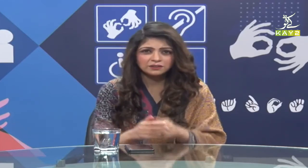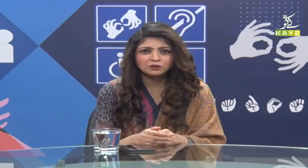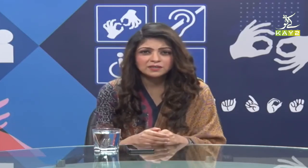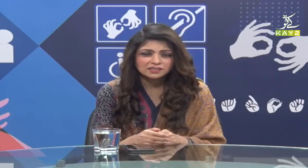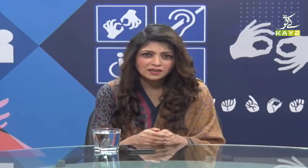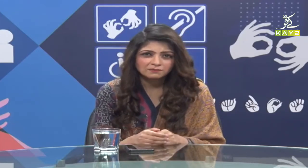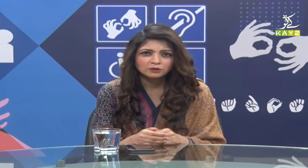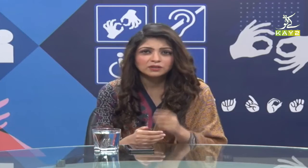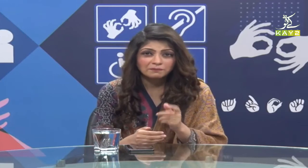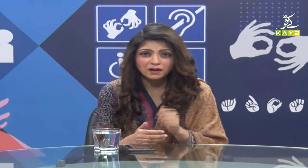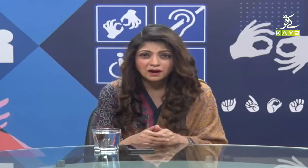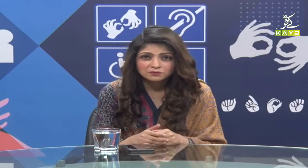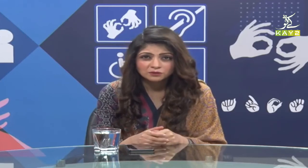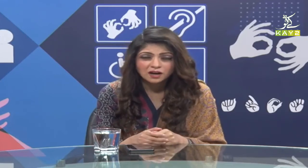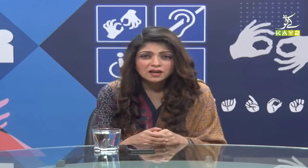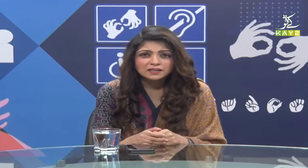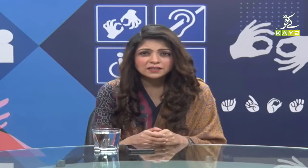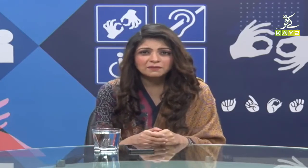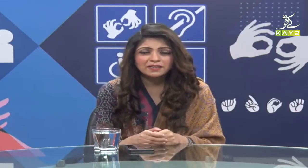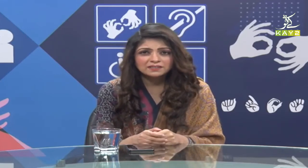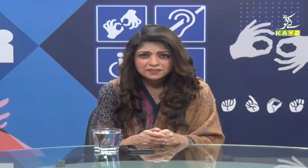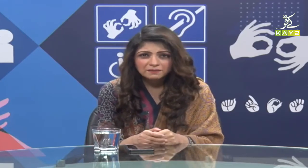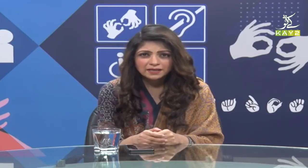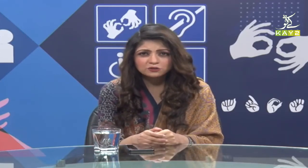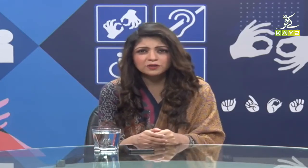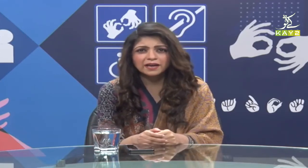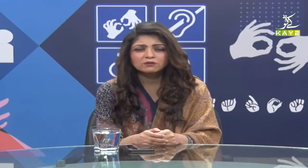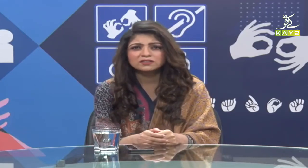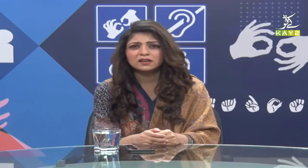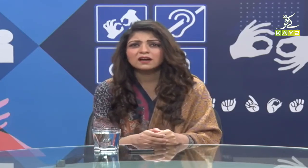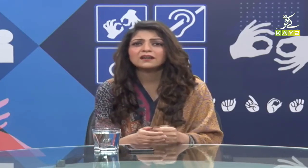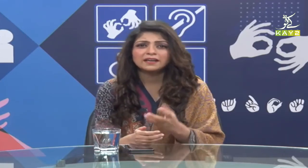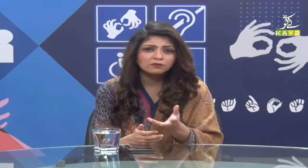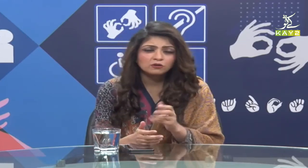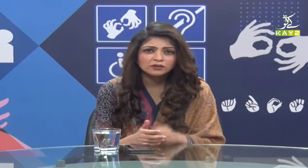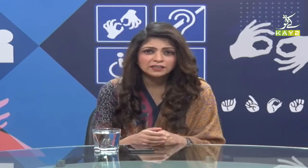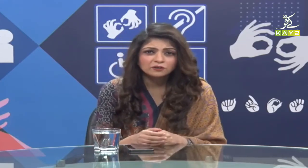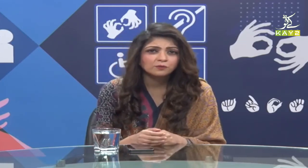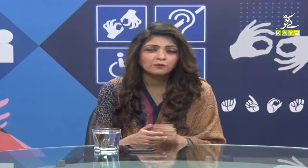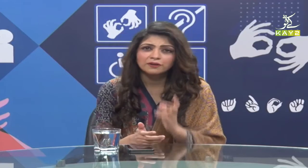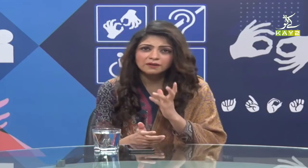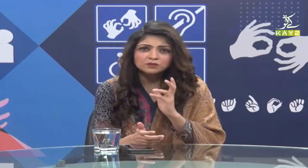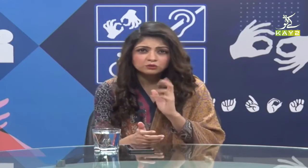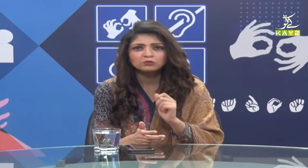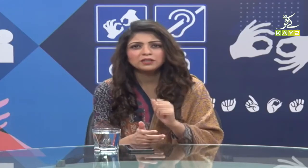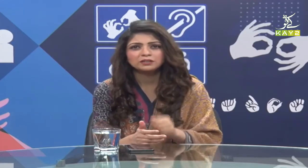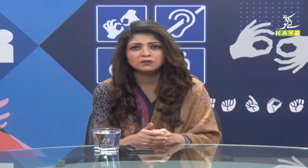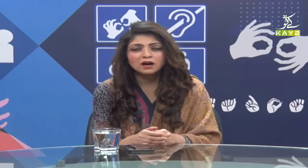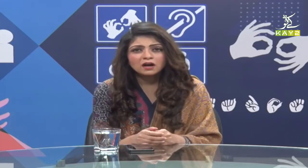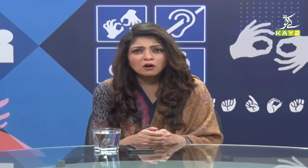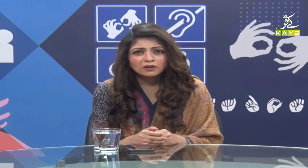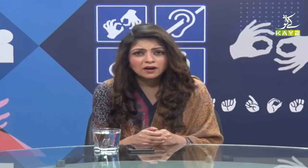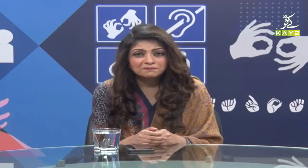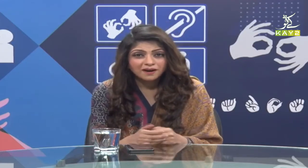इस वीडियो में। जैसे आपने उनका पैगाम सुना कि भाई इससे पहले जो है वो इस तरह का डेफ़ लोगों के लिए कोई प्रोग्राम शुरू ही नहीं